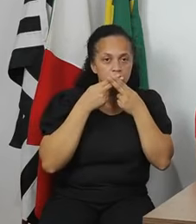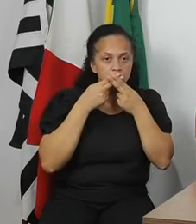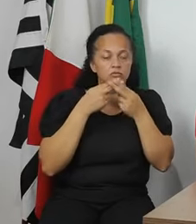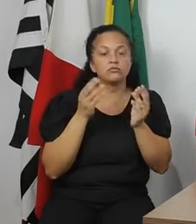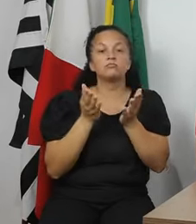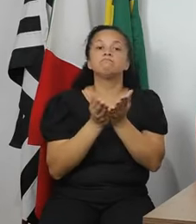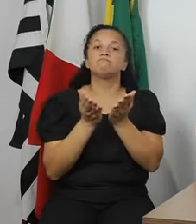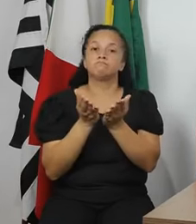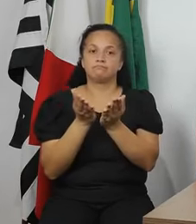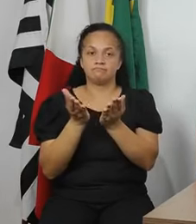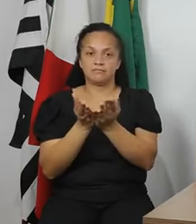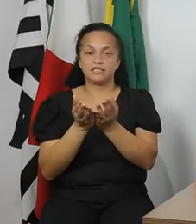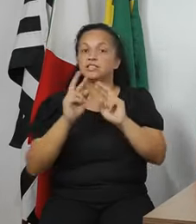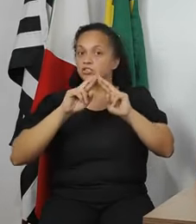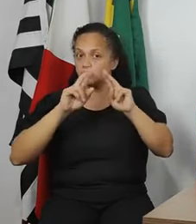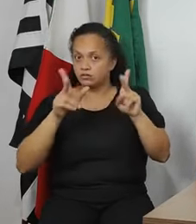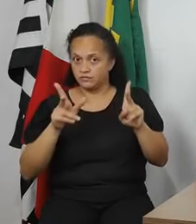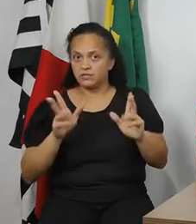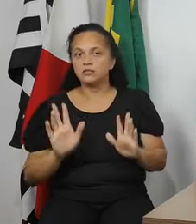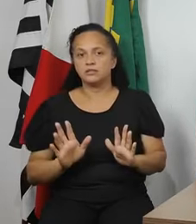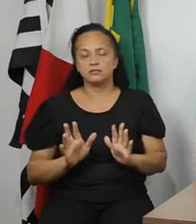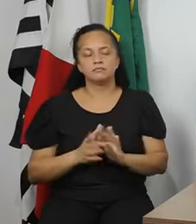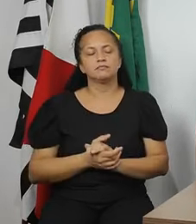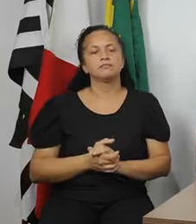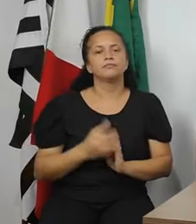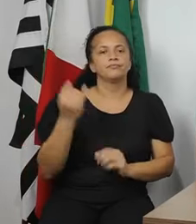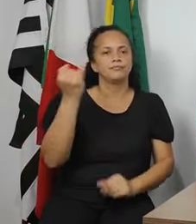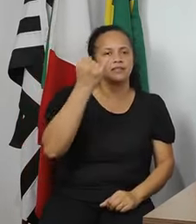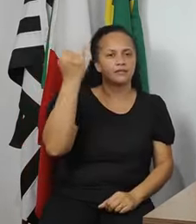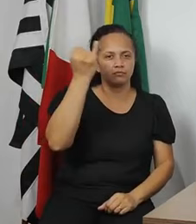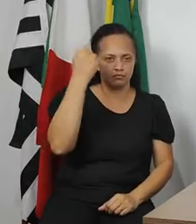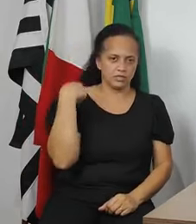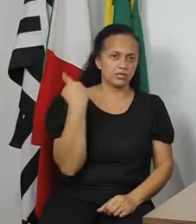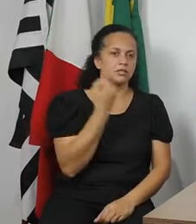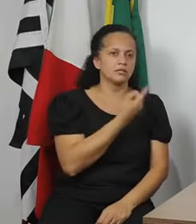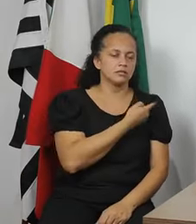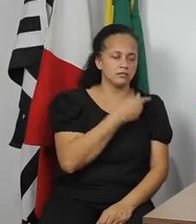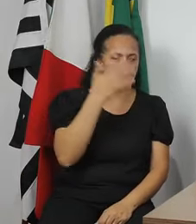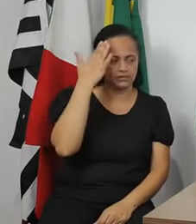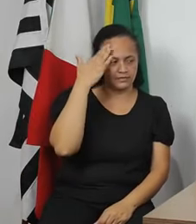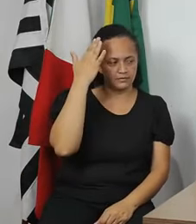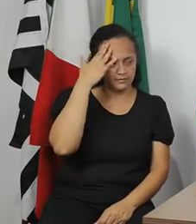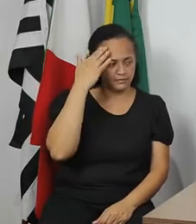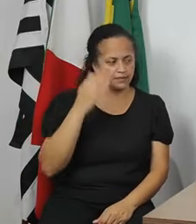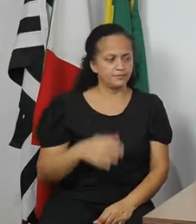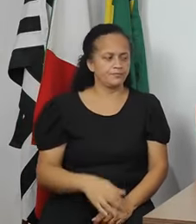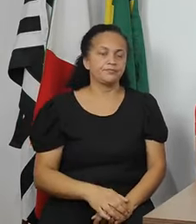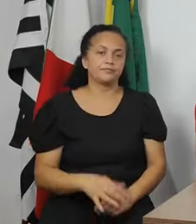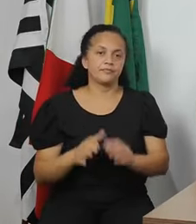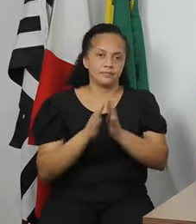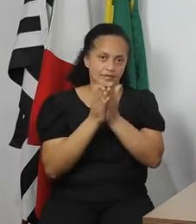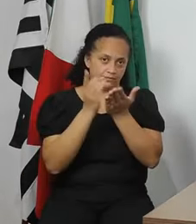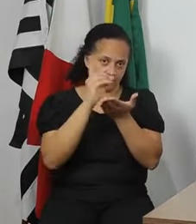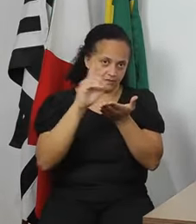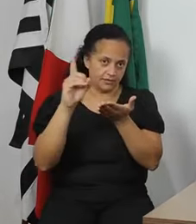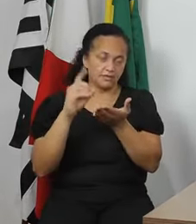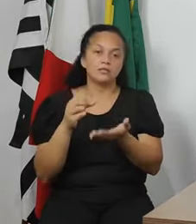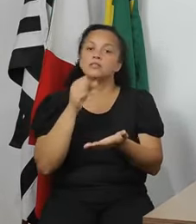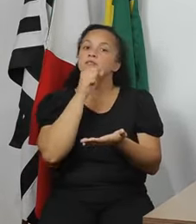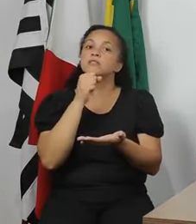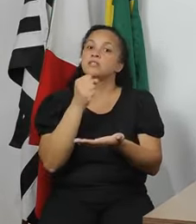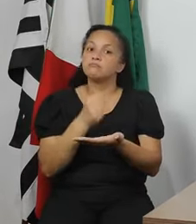cristão. E aí é importante a gente saber, porque quando a gente olha na Bíblia, a gente vê muitos textos no Antigo